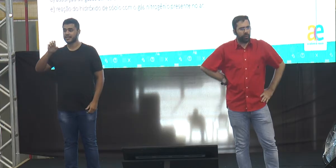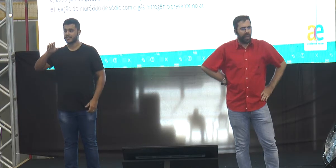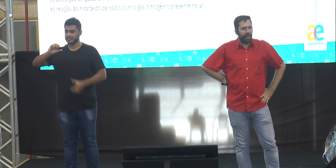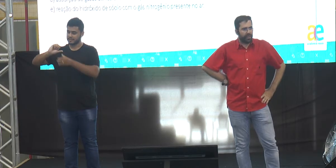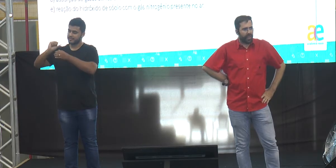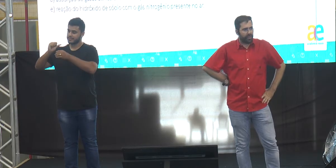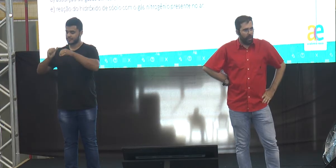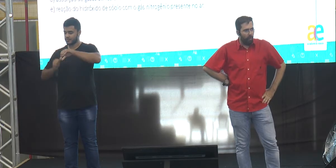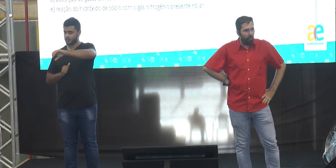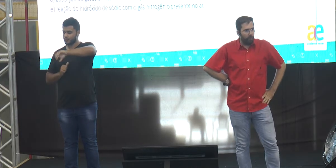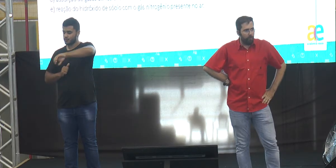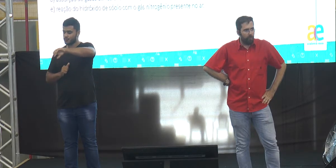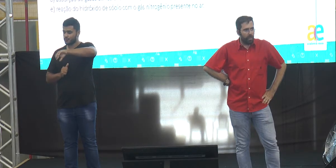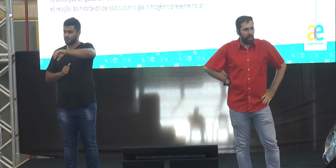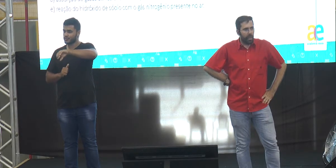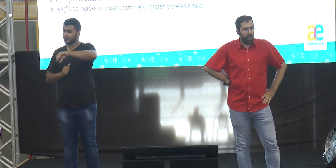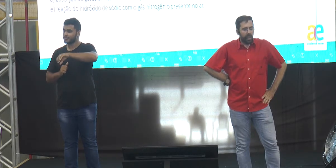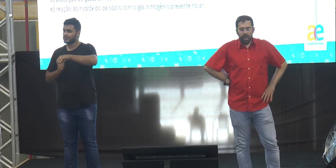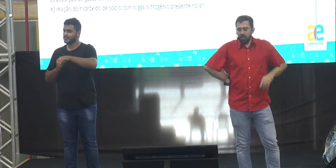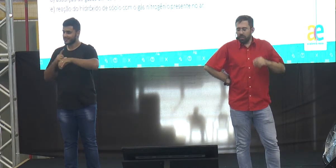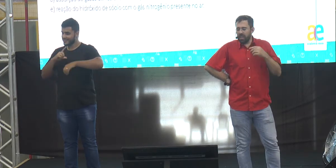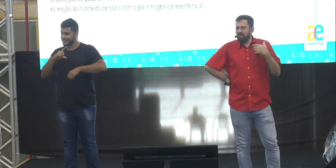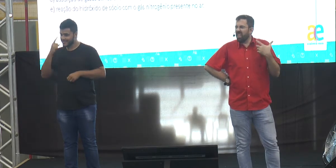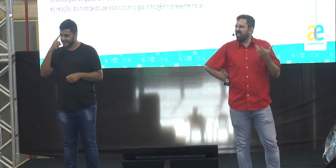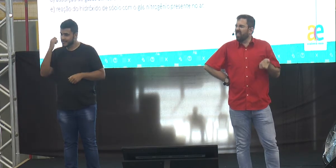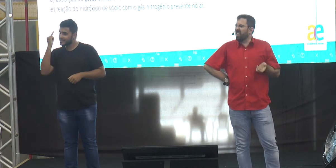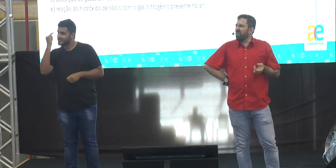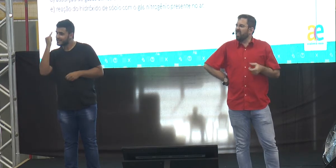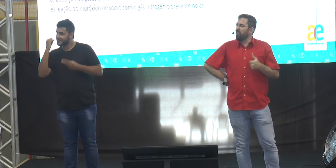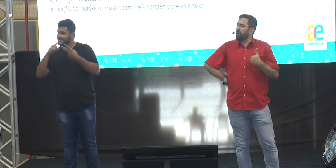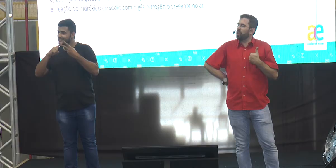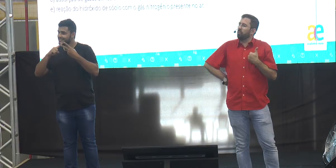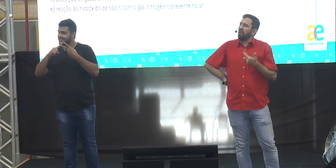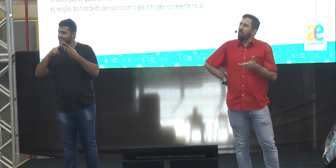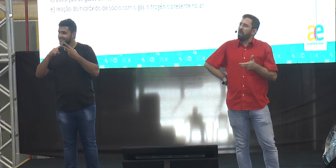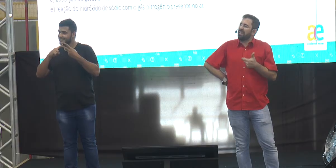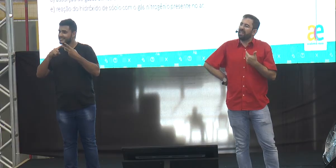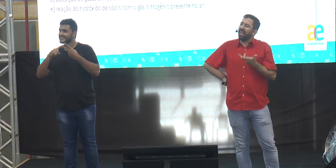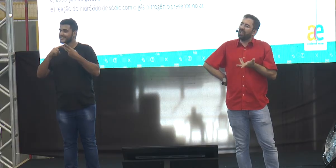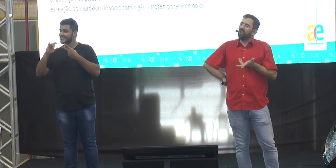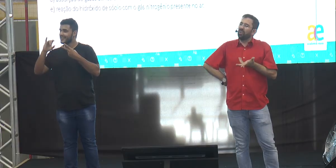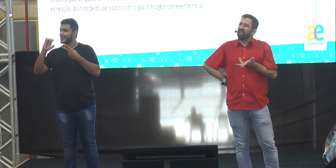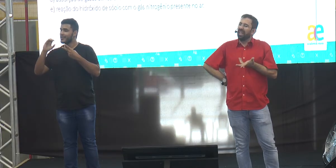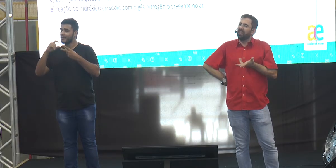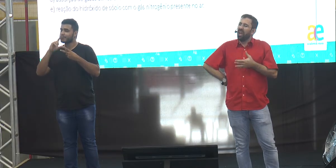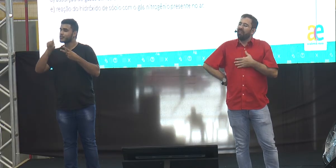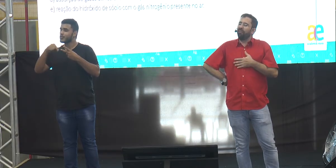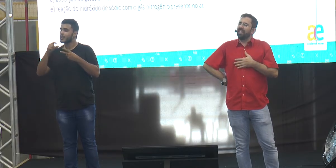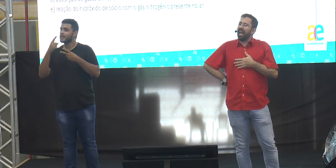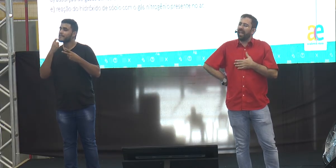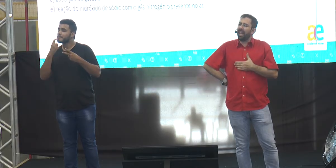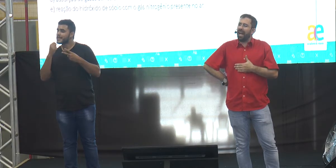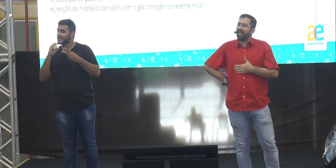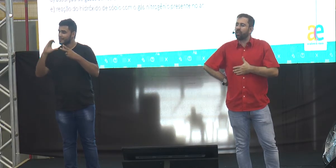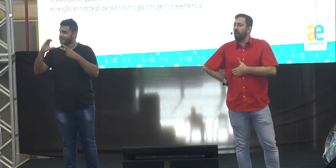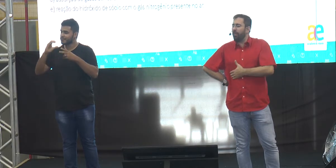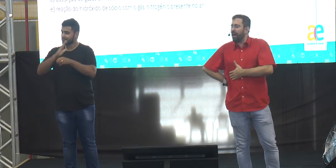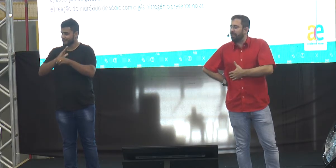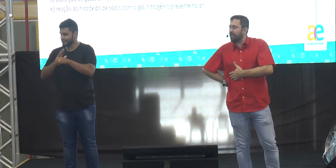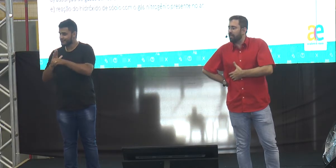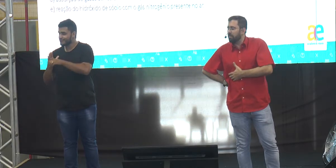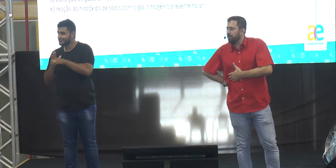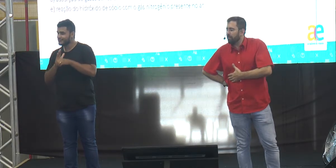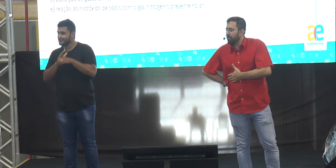é neutralização? Vocês me disseram tantas vezes, vocês estão tão bem, se garantindo tanto. Vinagre é ácido